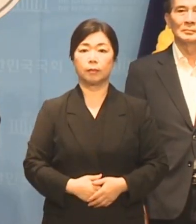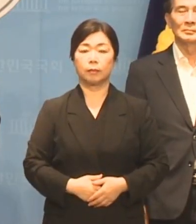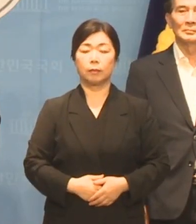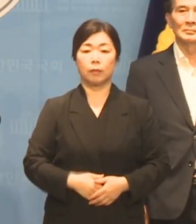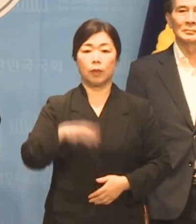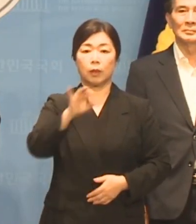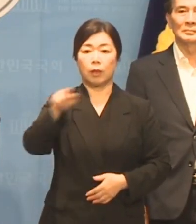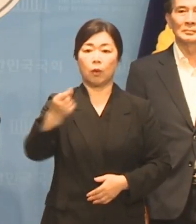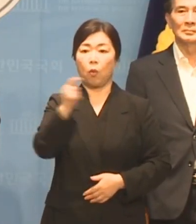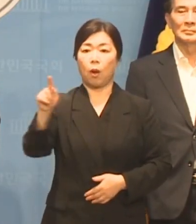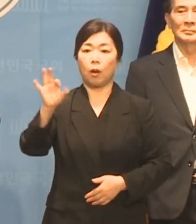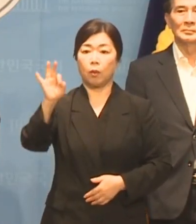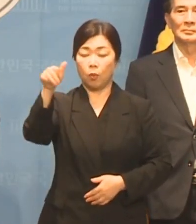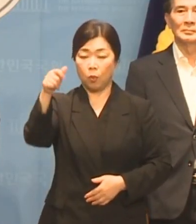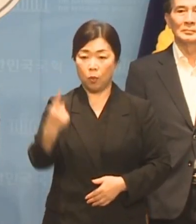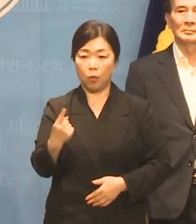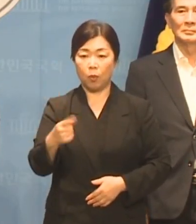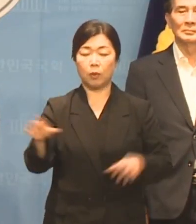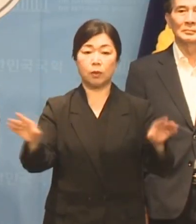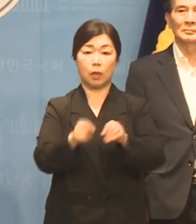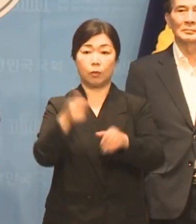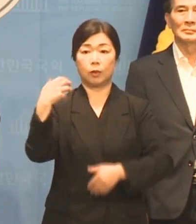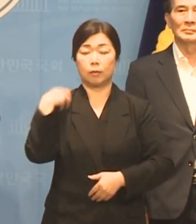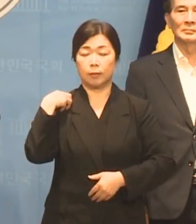이광호 사무처장님,